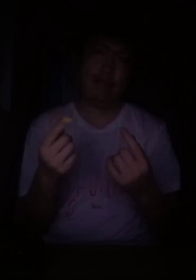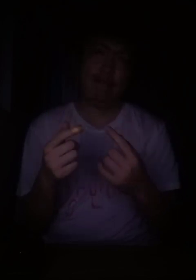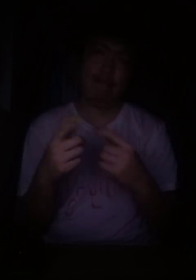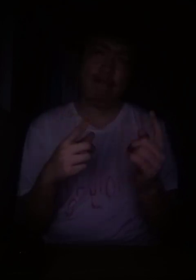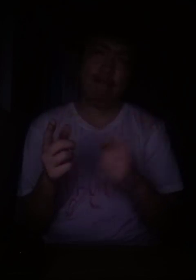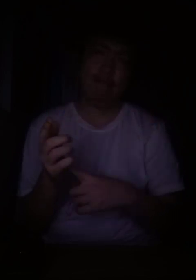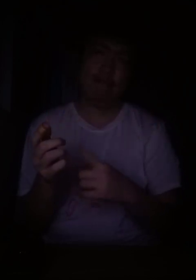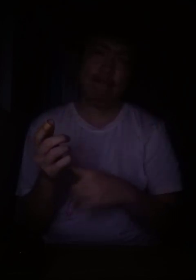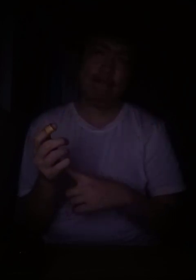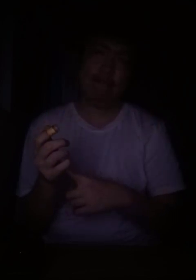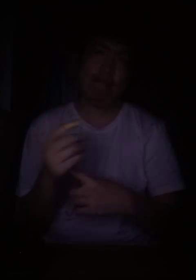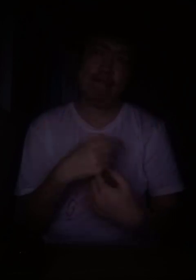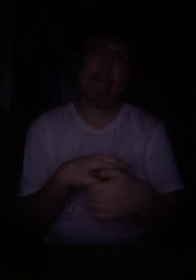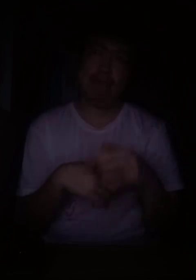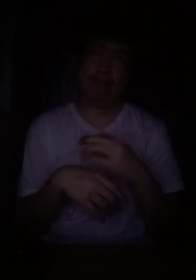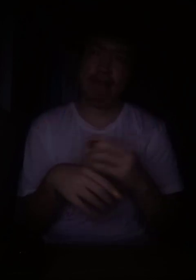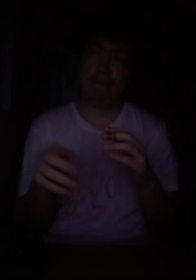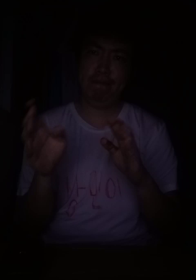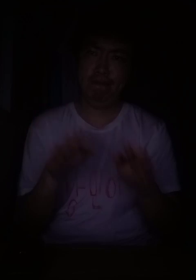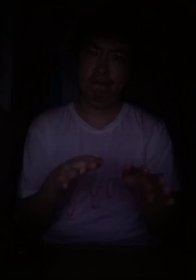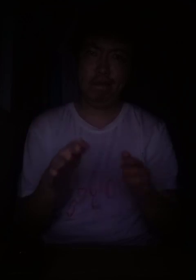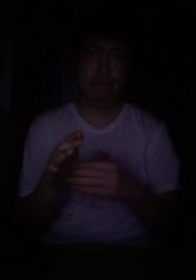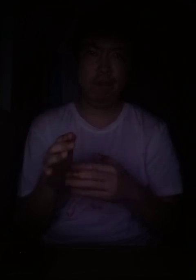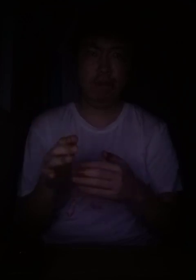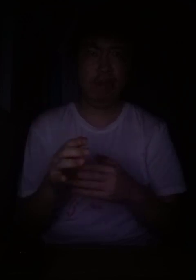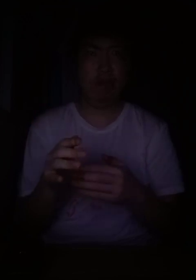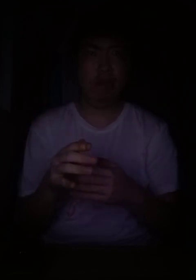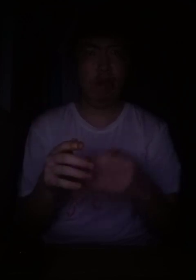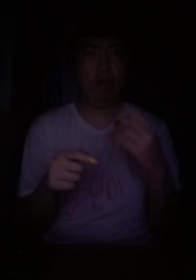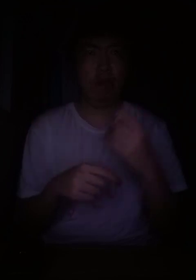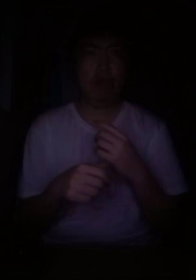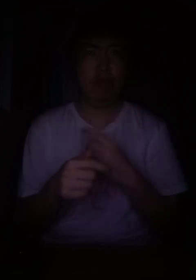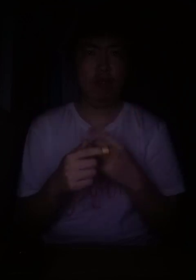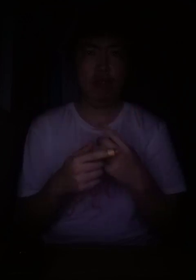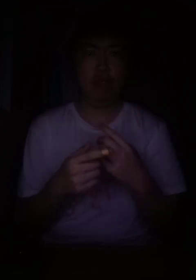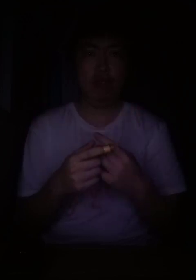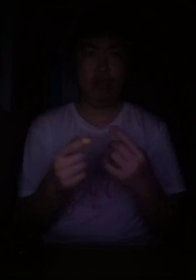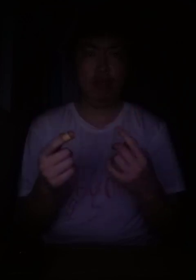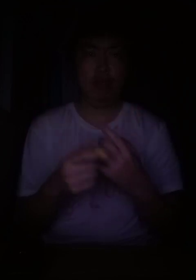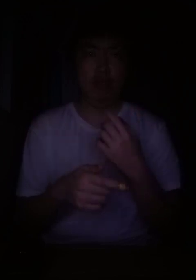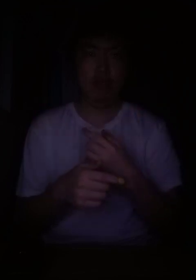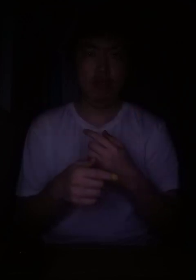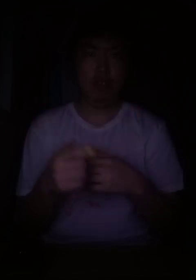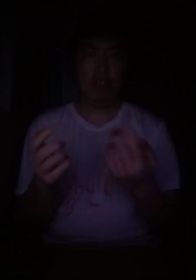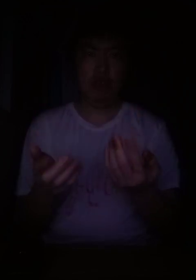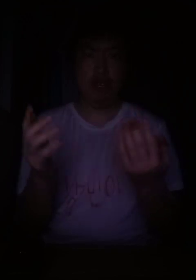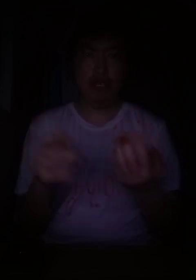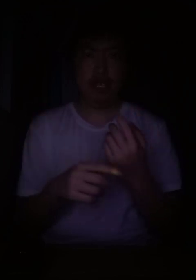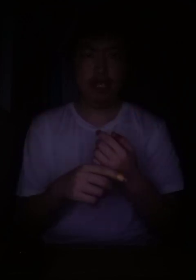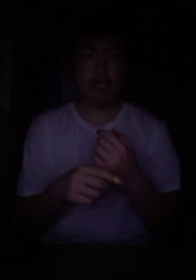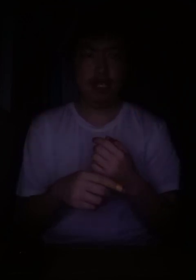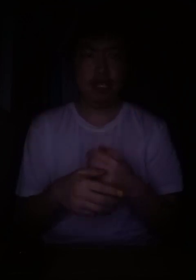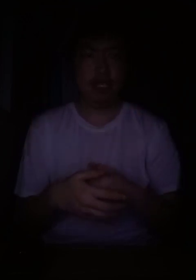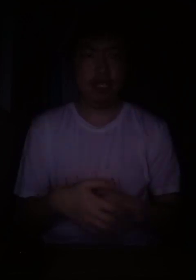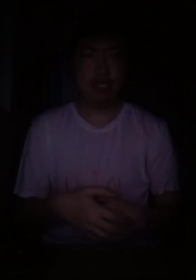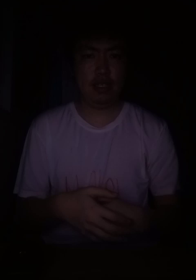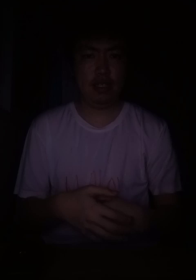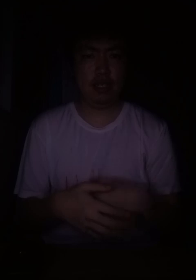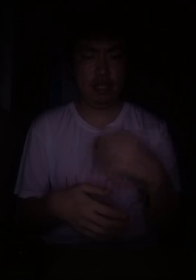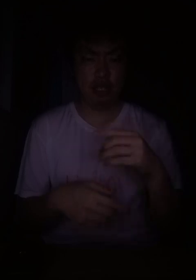때문에 네. 또 투견에 대한 어떤 선입견 때문에 국내에서는 입양도 불확실한 경우가 누가 많죠. 사실 개를 아무리 사랑한다고